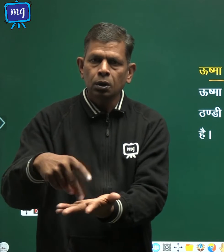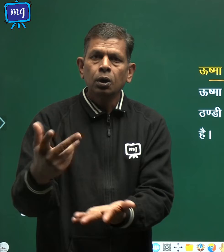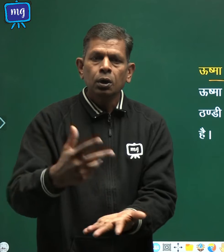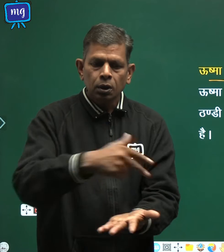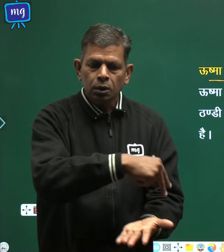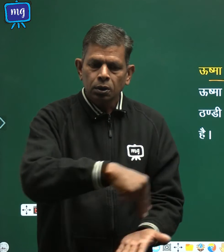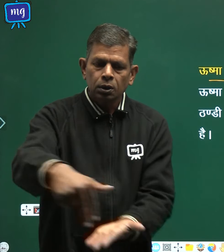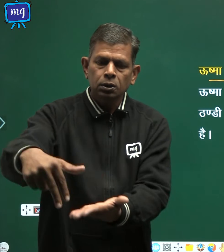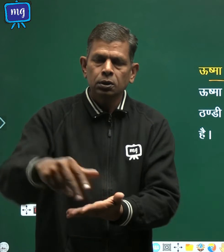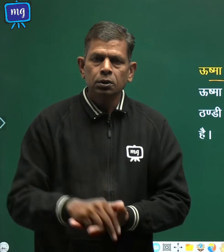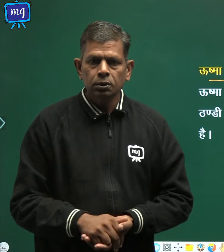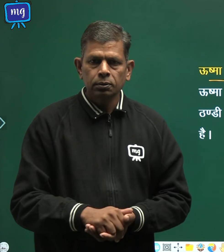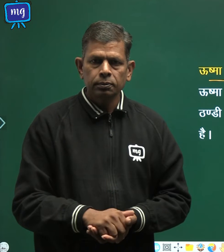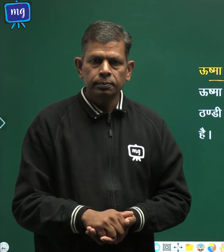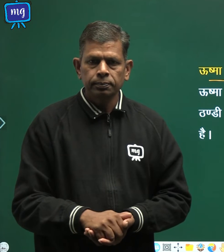कैसे जाती है।